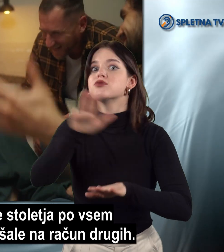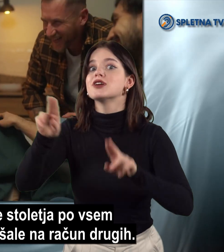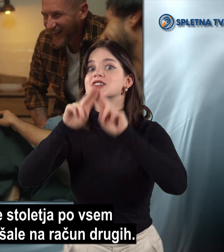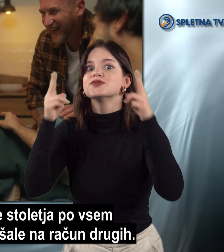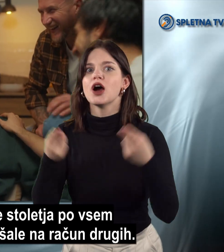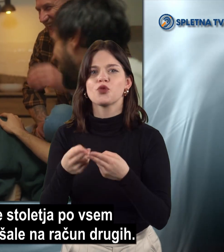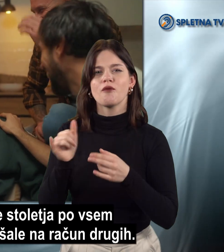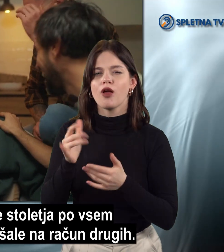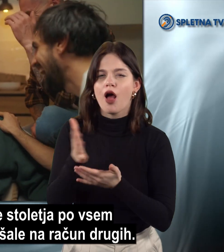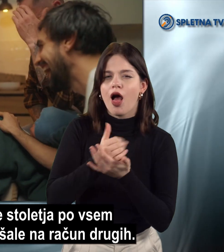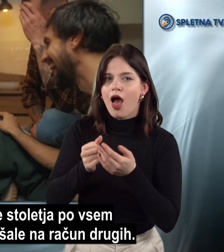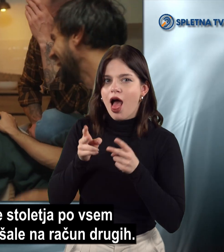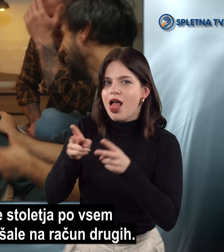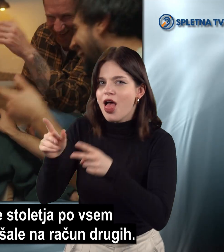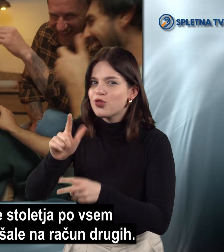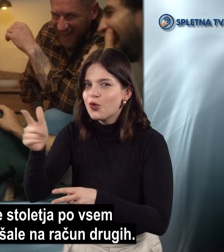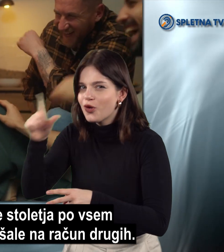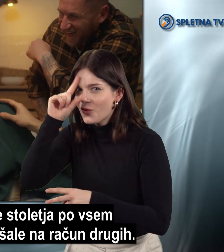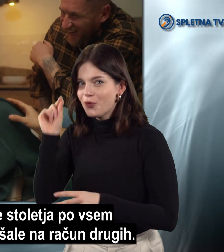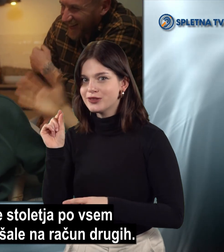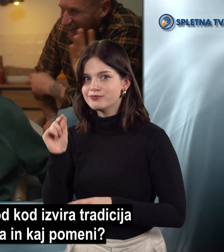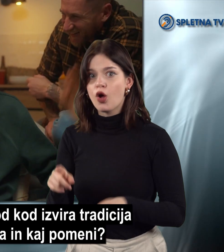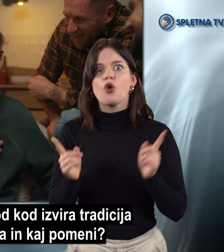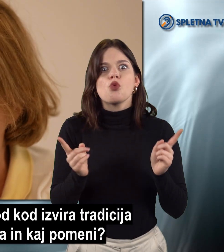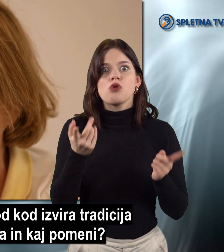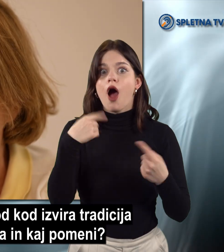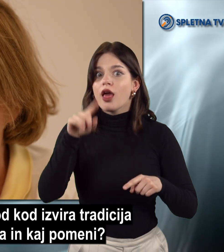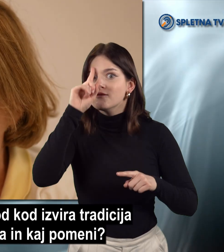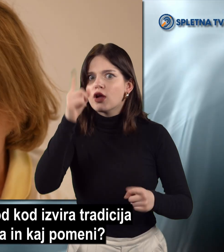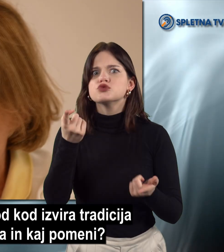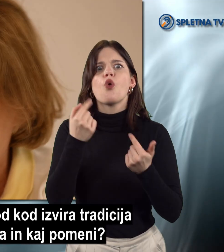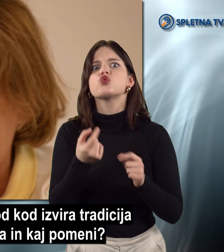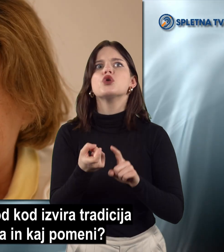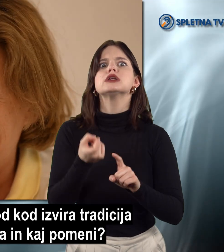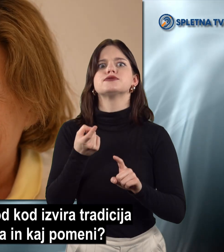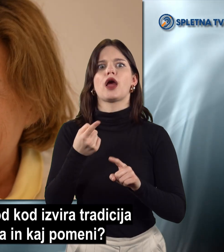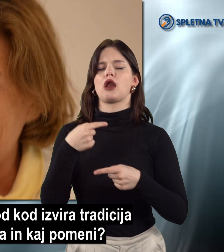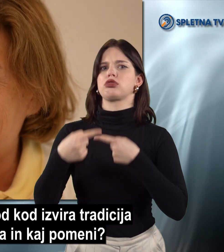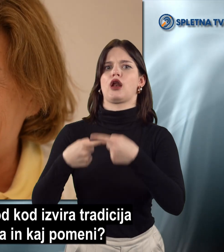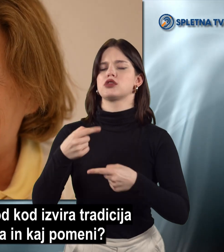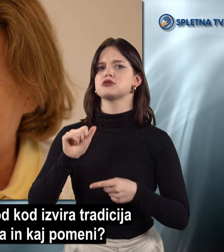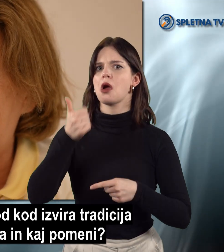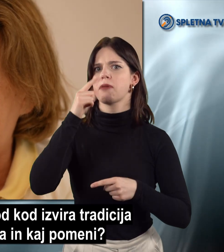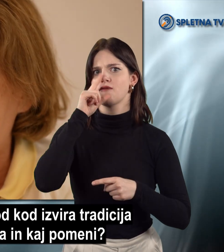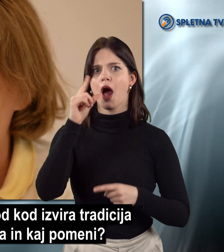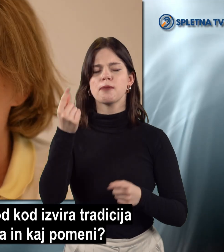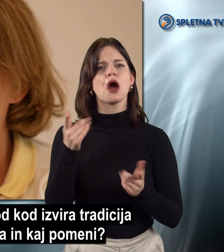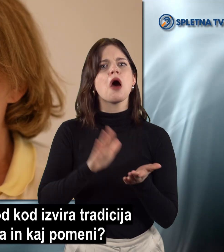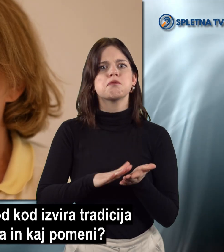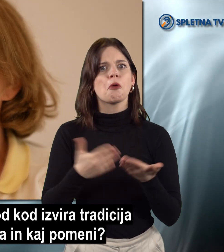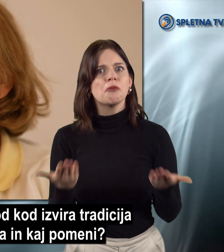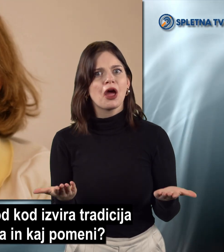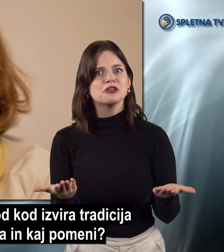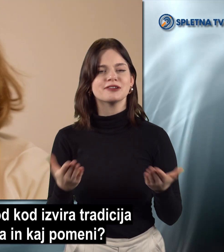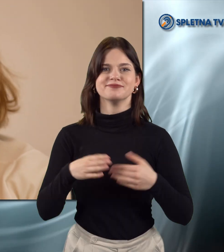svetu privoščijo šale na račun drugih. Toda ali veste, odkot izvira tradicija 1. aprila in